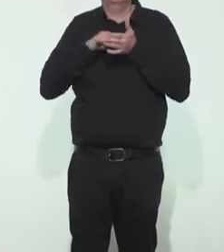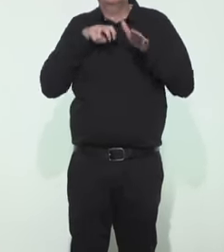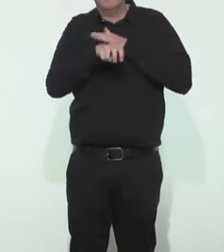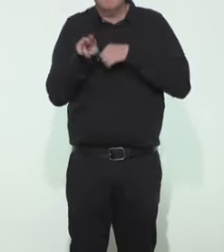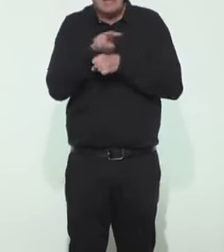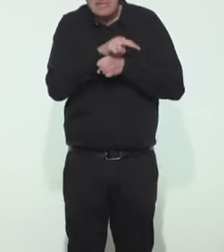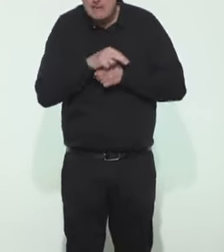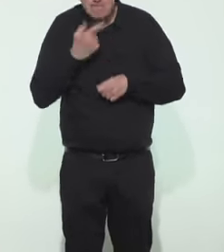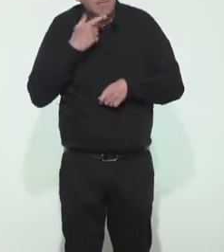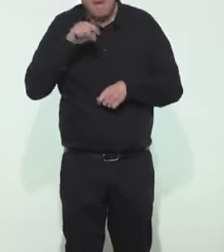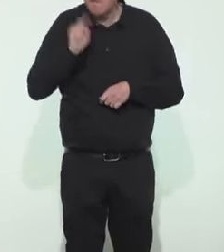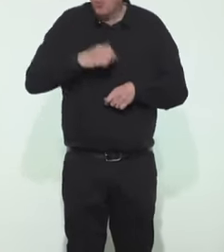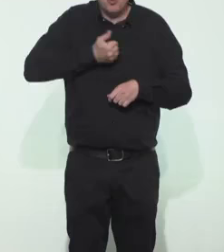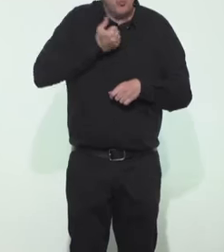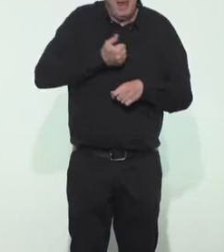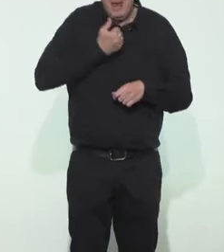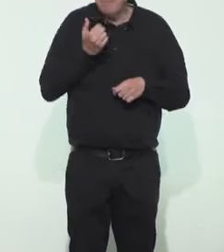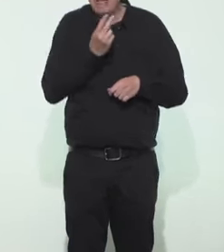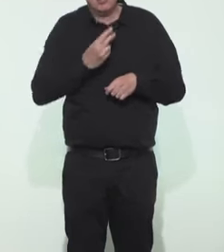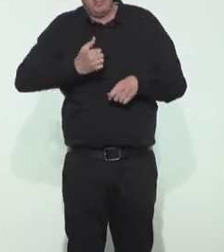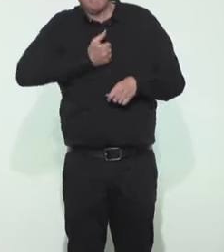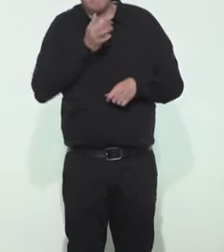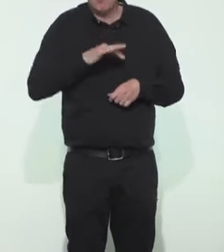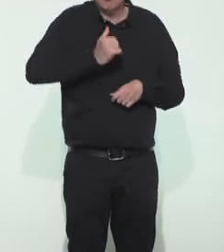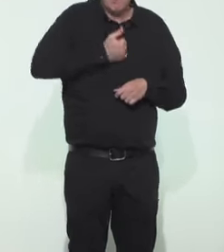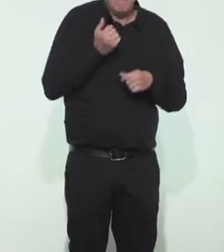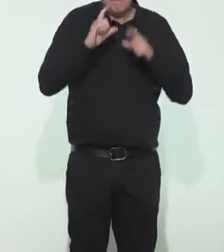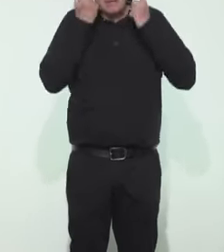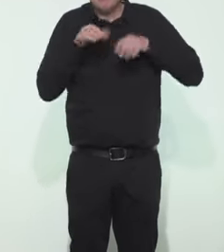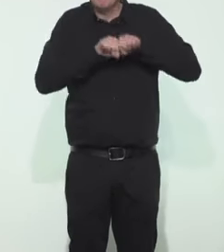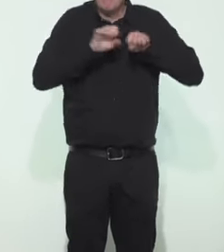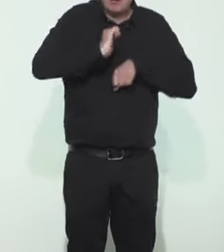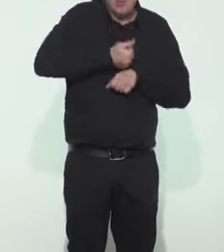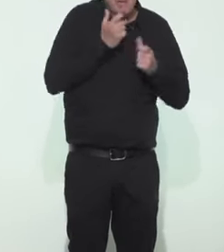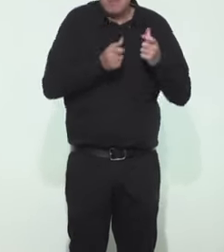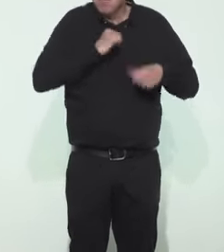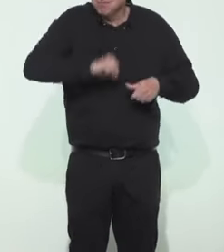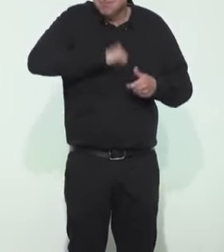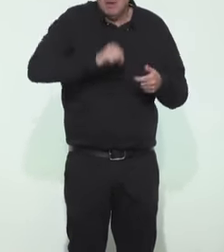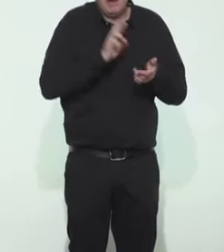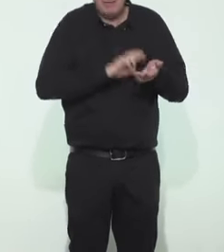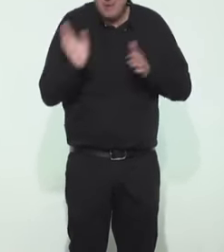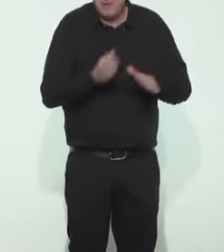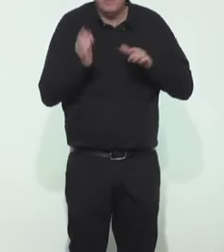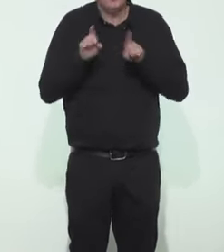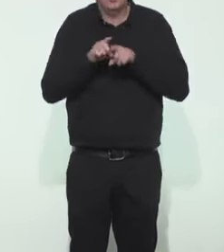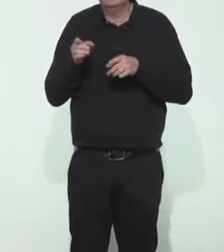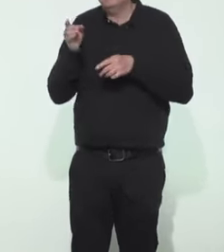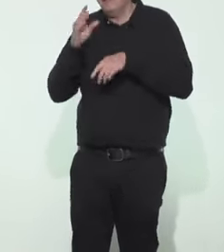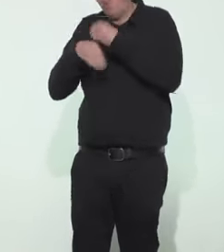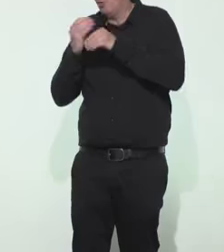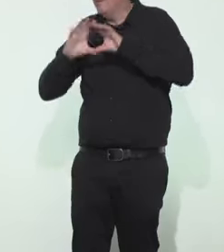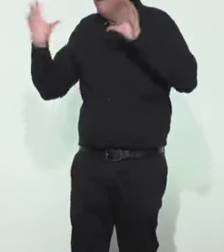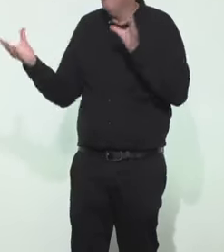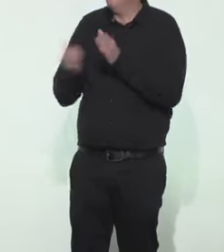plus cette autonomie cette capacité d'indépendance nationale pour la production de masques il ya aussi beaucoup de commandes qui sont faites à l'international il ya un pont